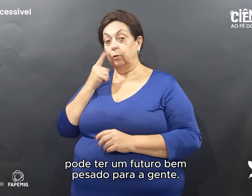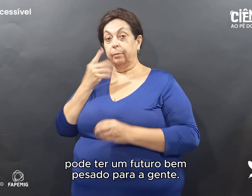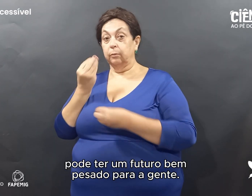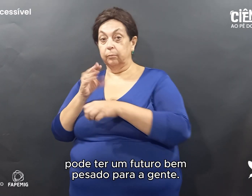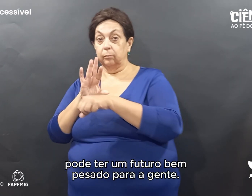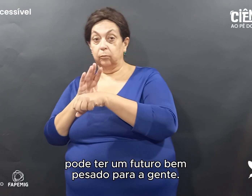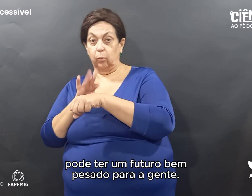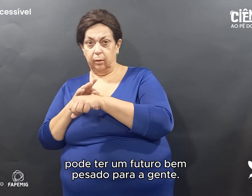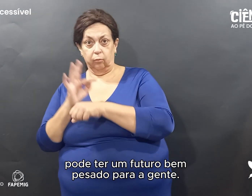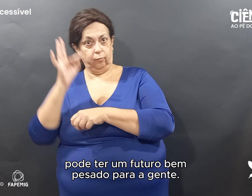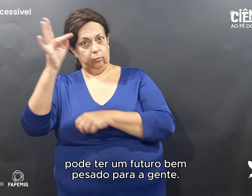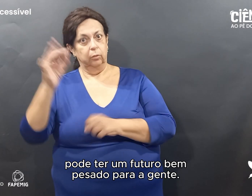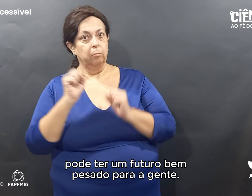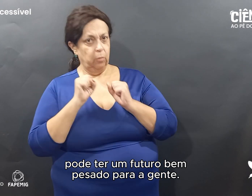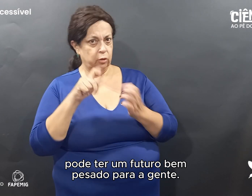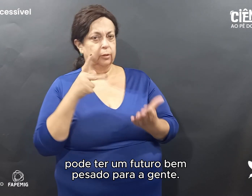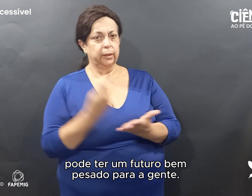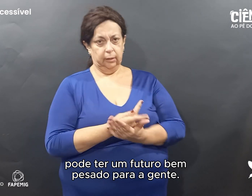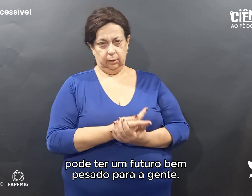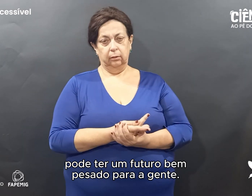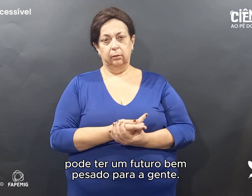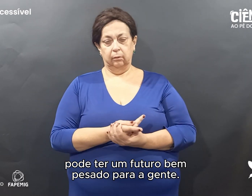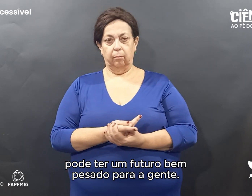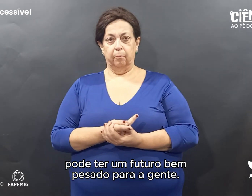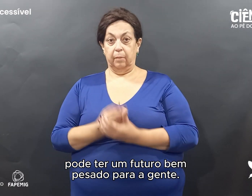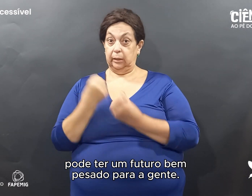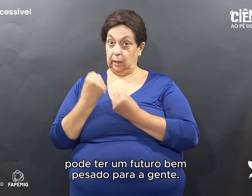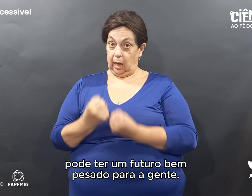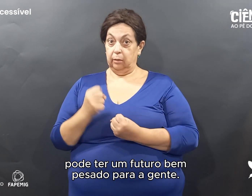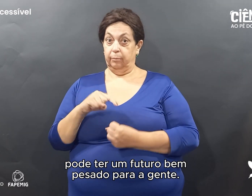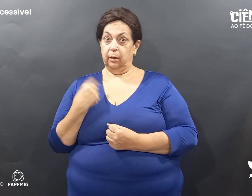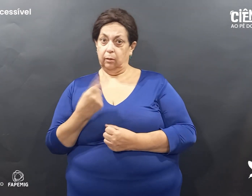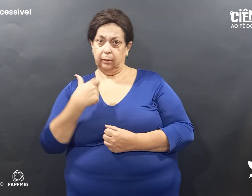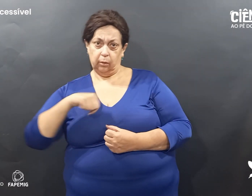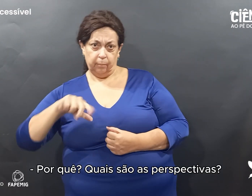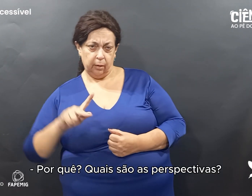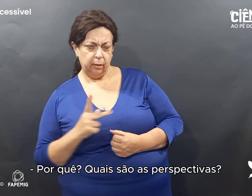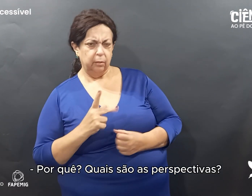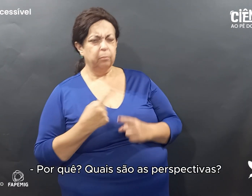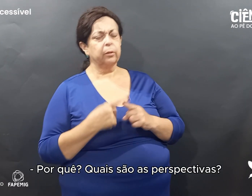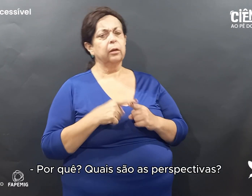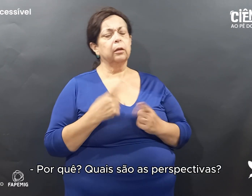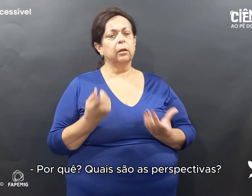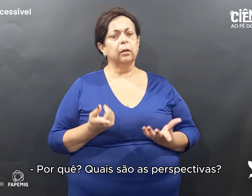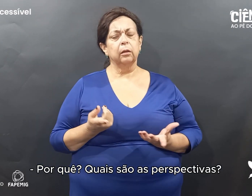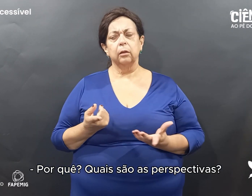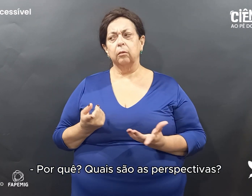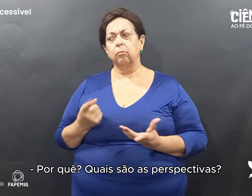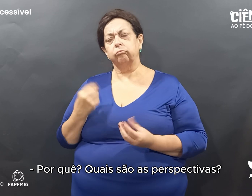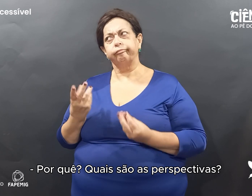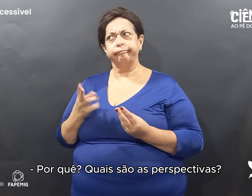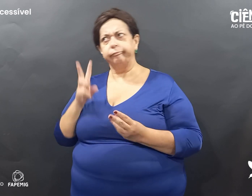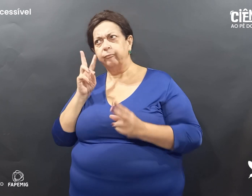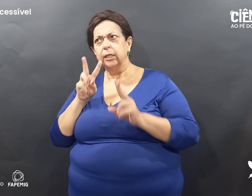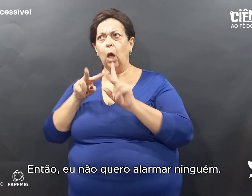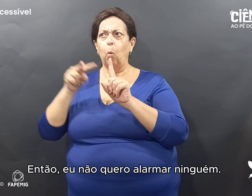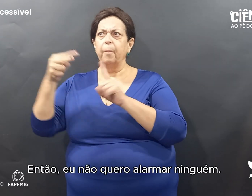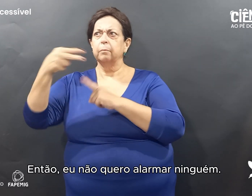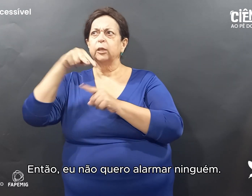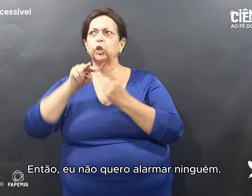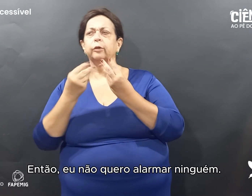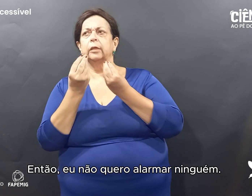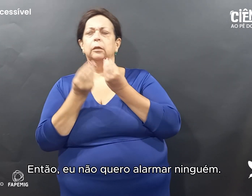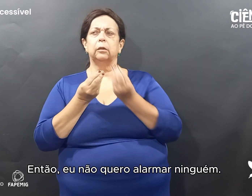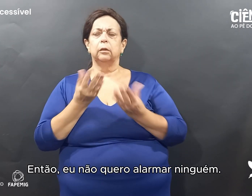pode ter um futuro bem pesado pra gente. Por quê? Quais são as perspectivas?